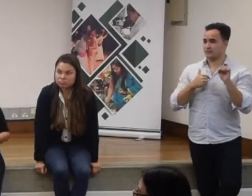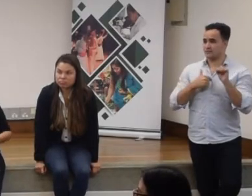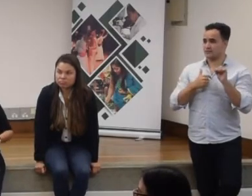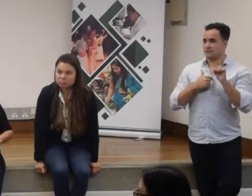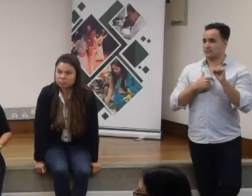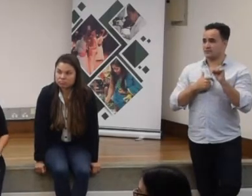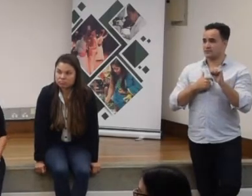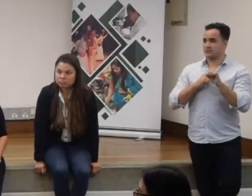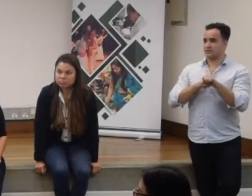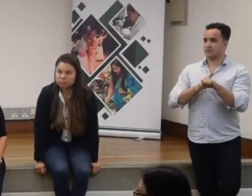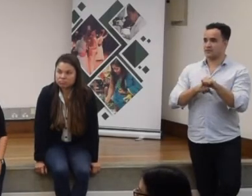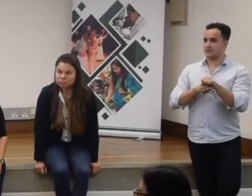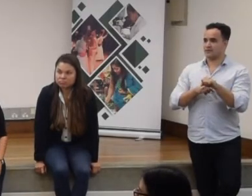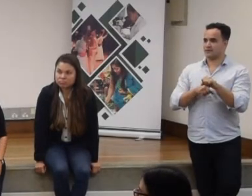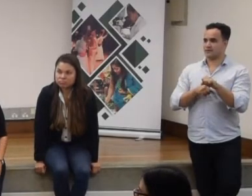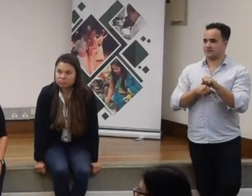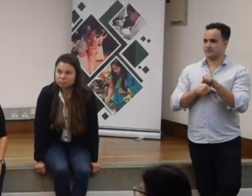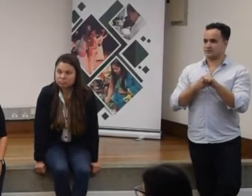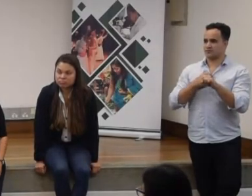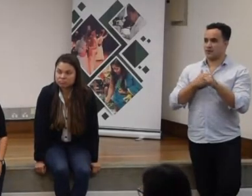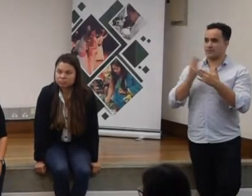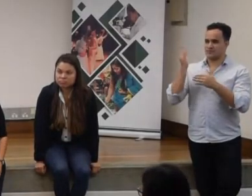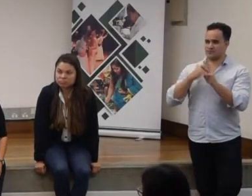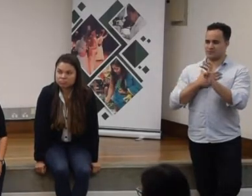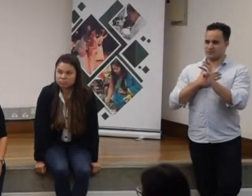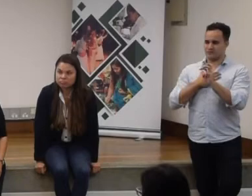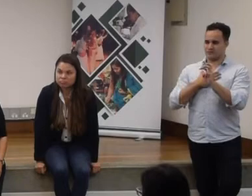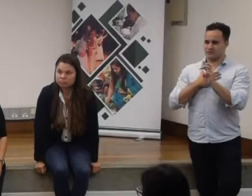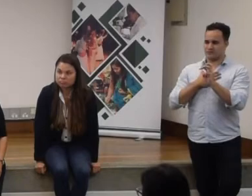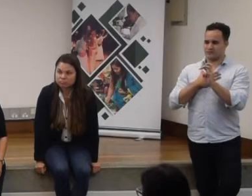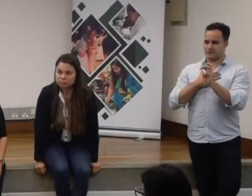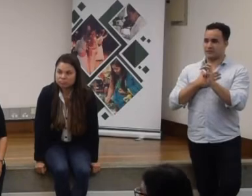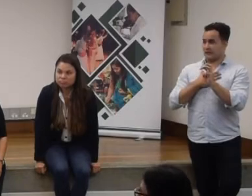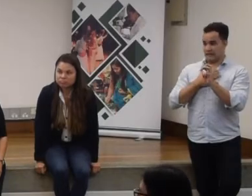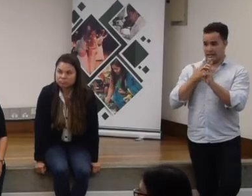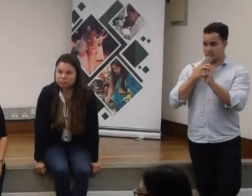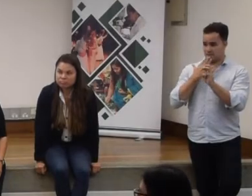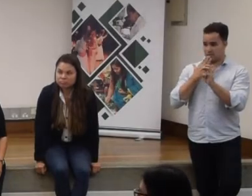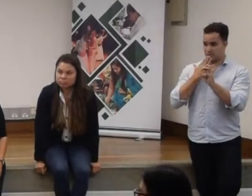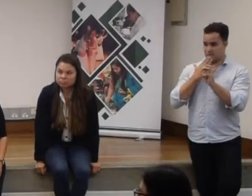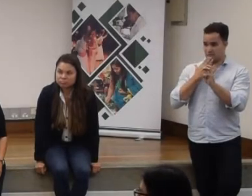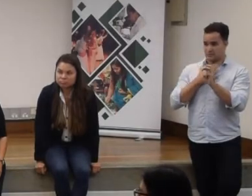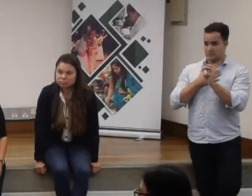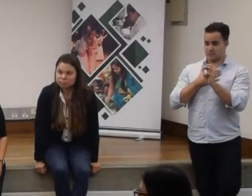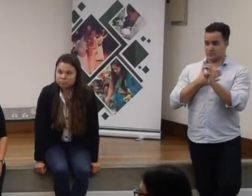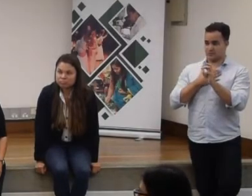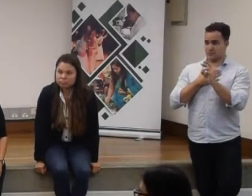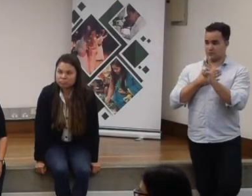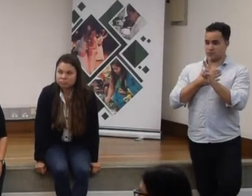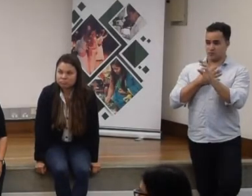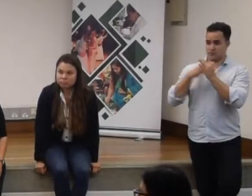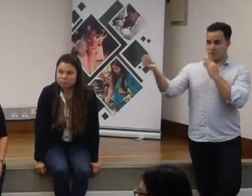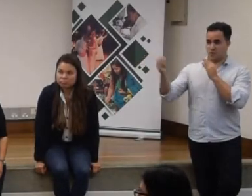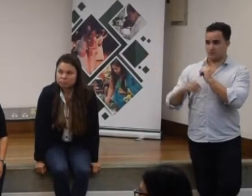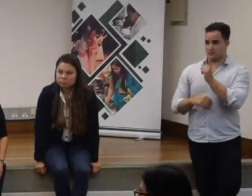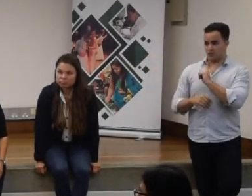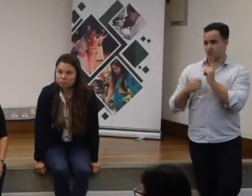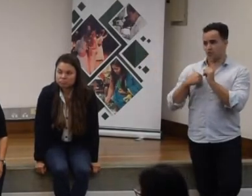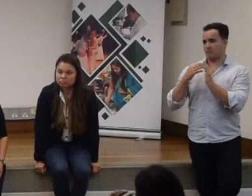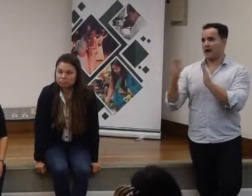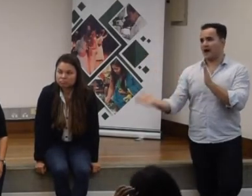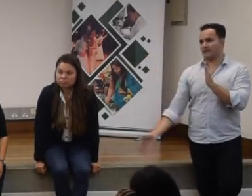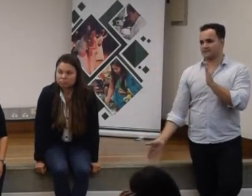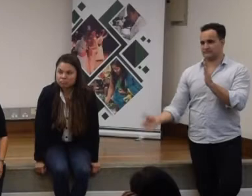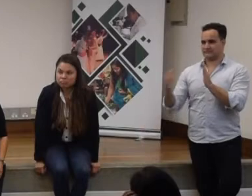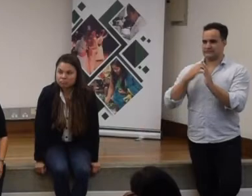soy de medio tiempo. Ya. Yo entro a las 8. Yo con toda seguridad a las 12 en punto no me voy. Y yo tengo otras actividades también, entonces